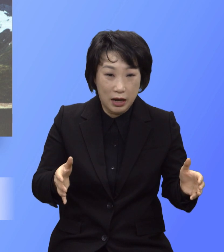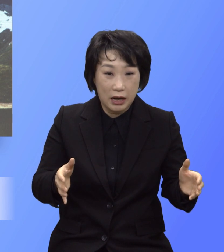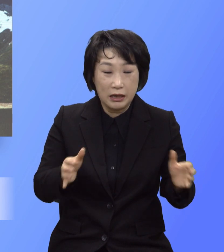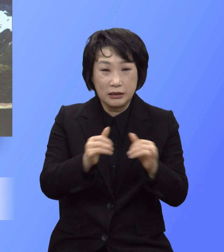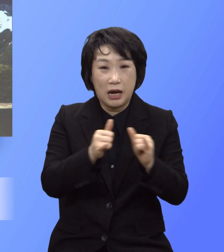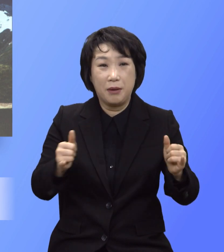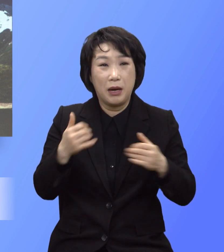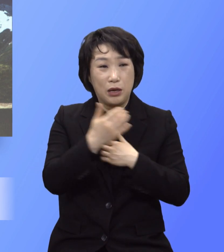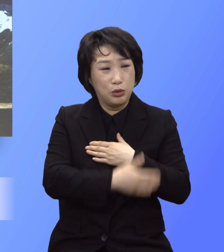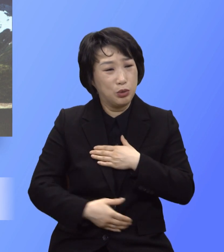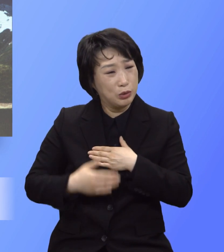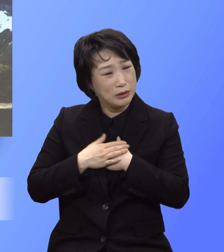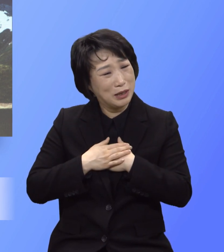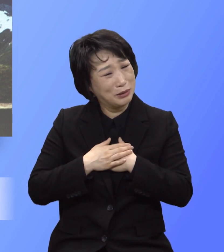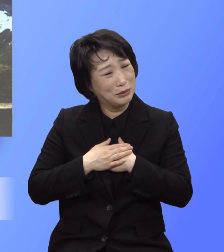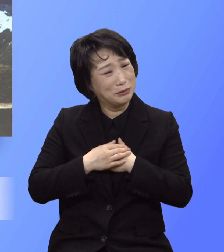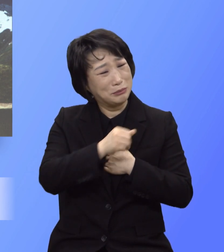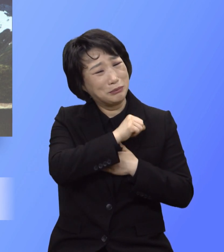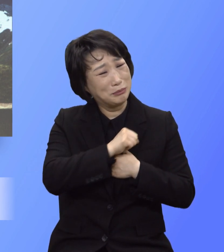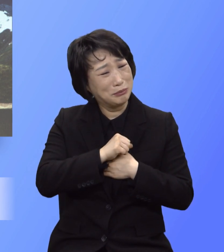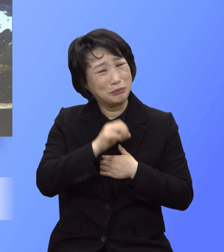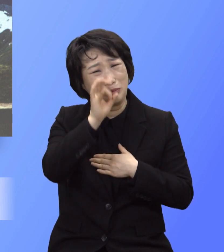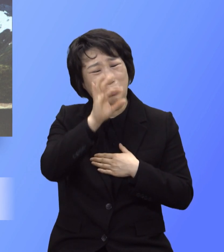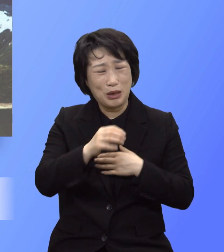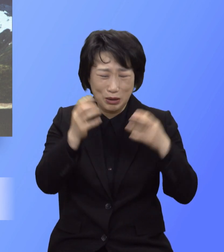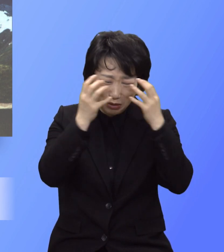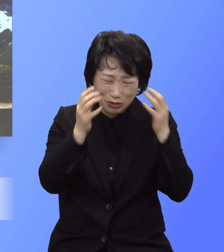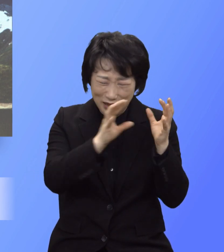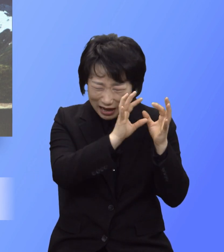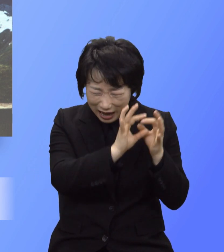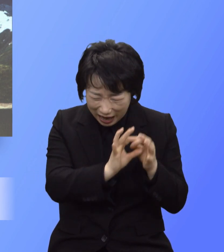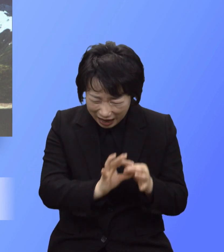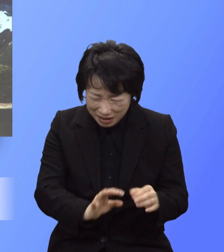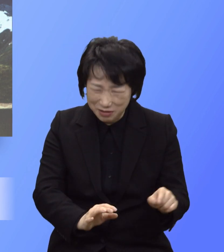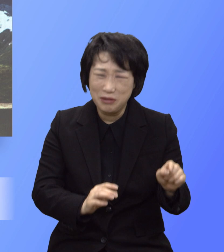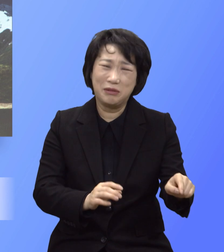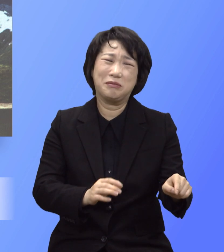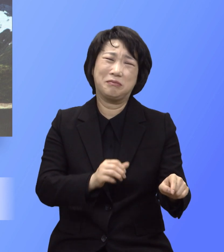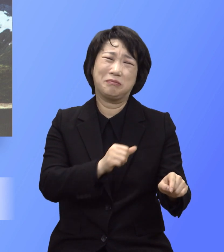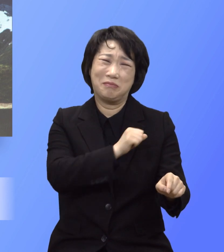사람의 육체로는 견딜 수 없는 고통을